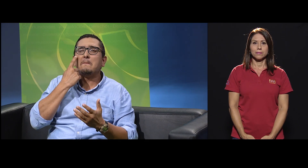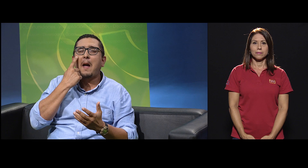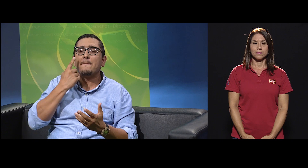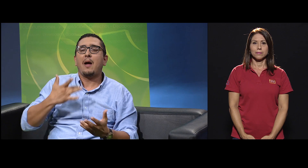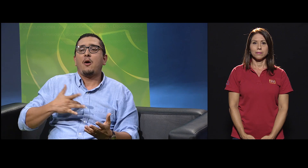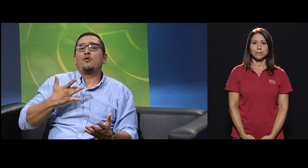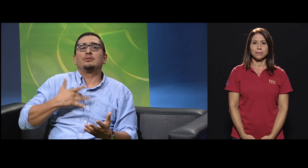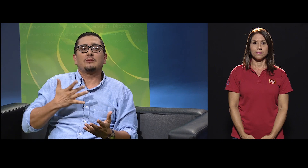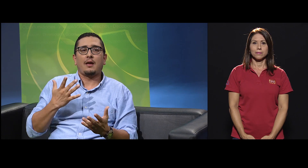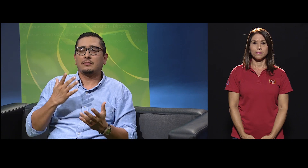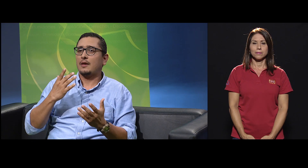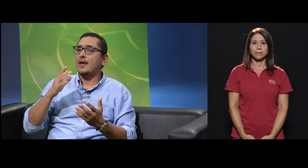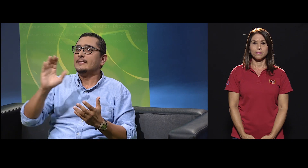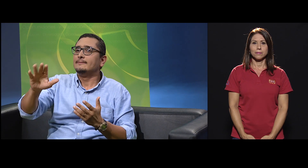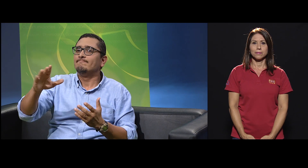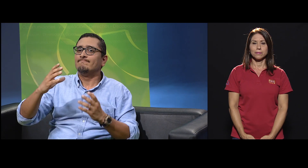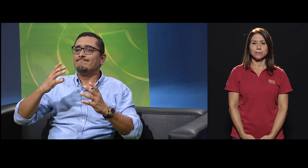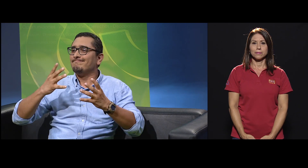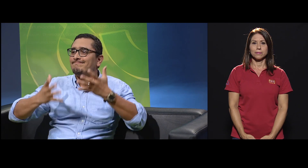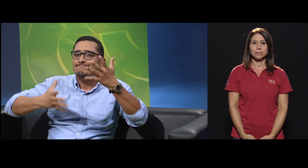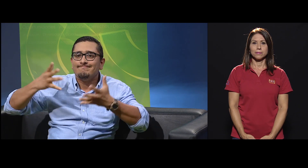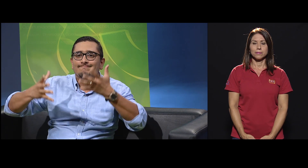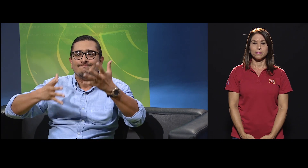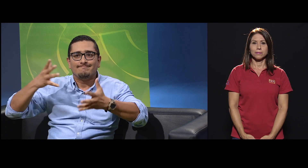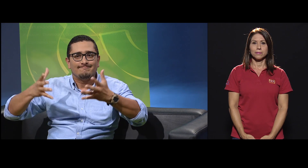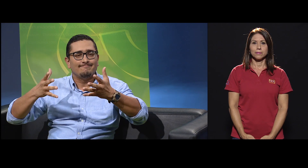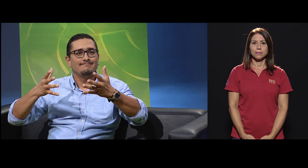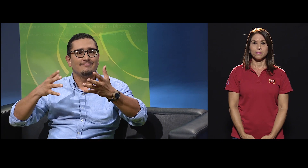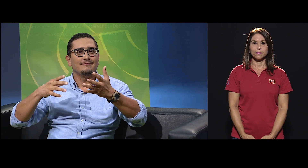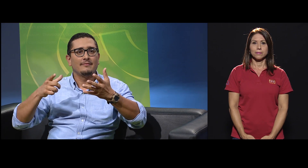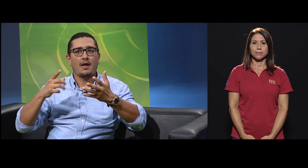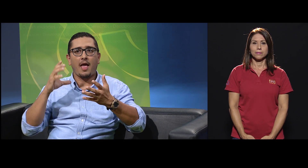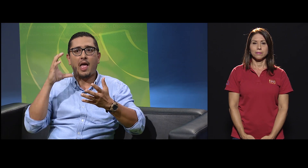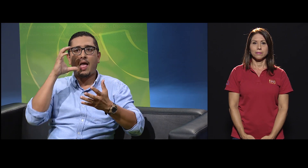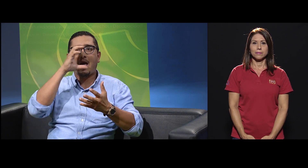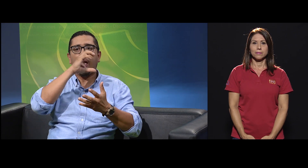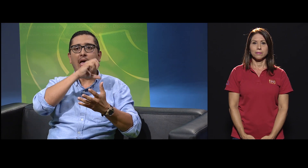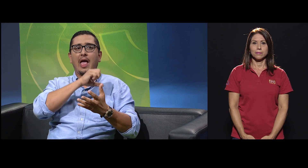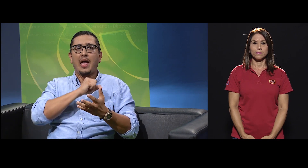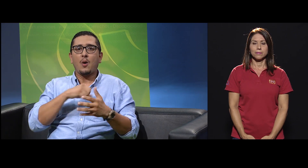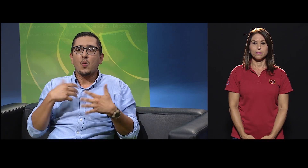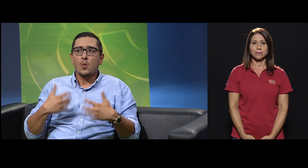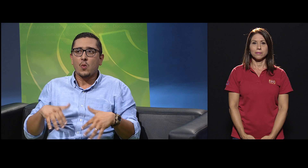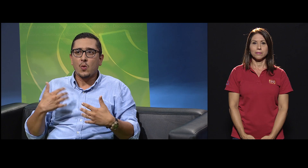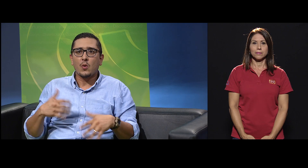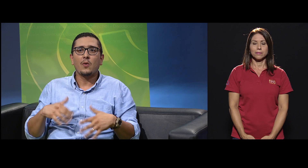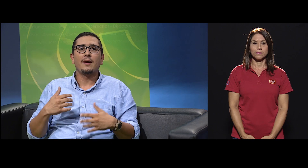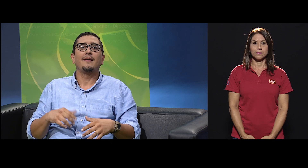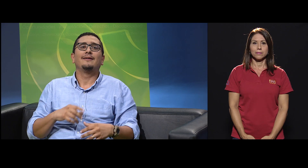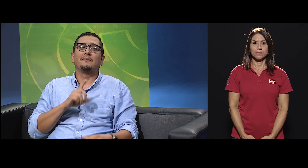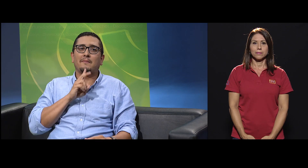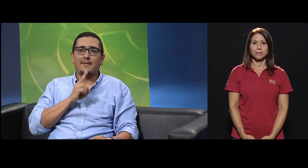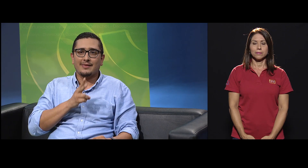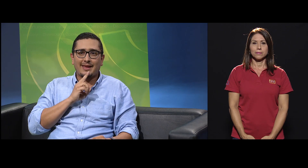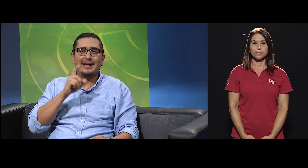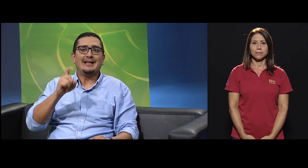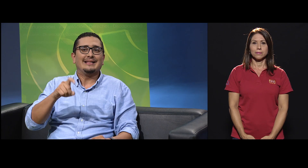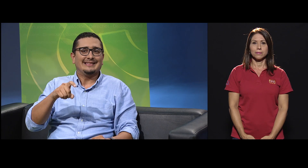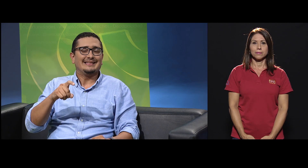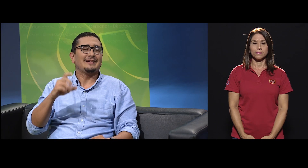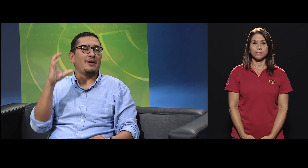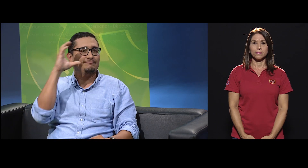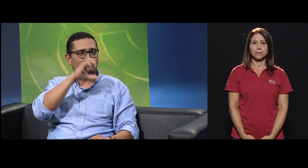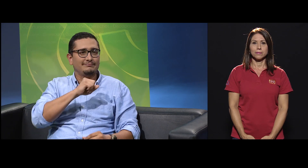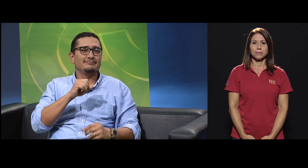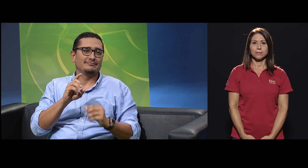tiendas, a las instituciones, para ver cómo se van a sentir y cómo van a reaccionar, cómo van a llamar la atención de las personas. Allí